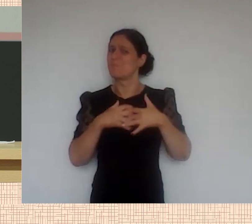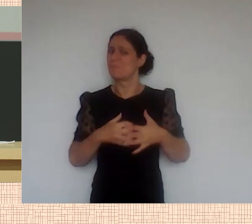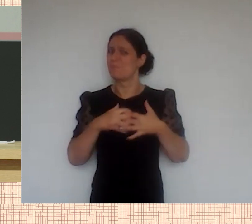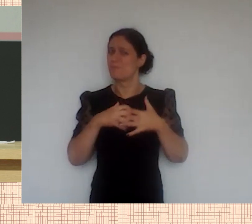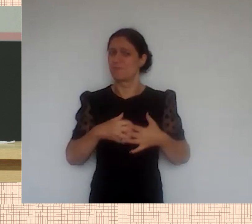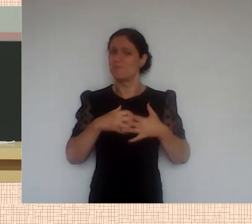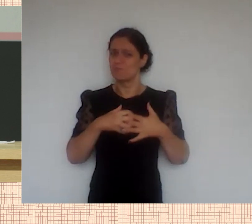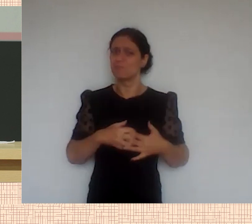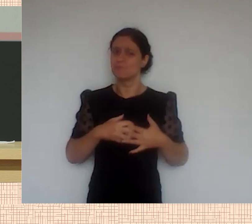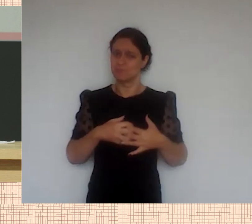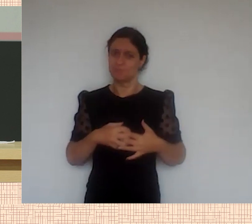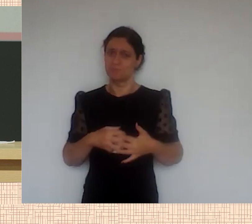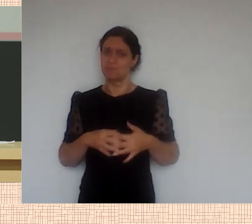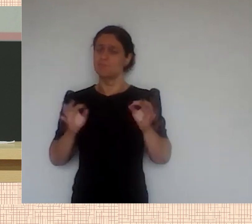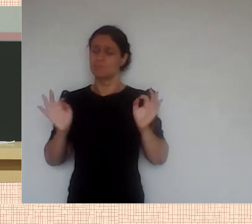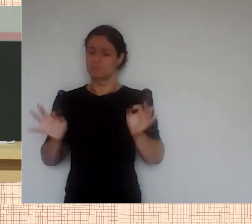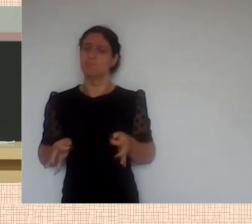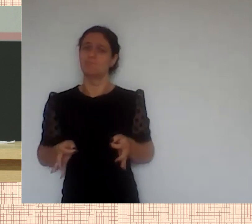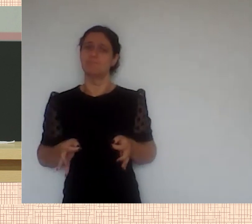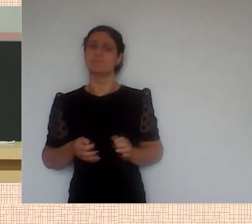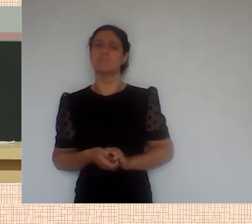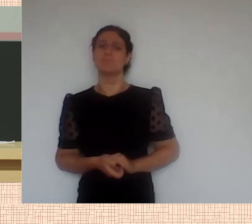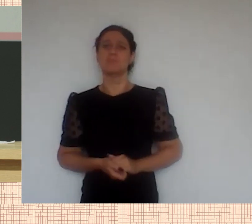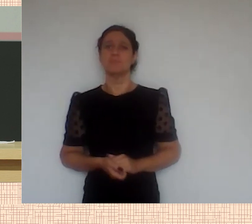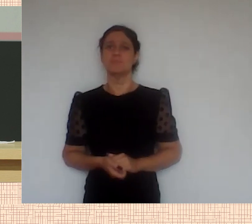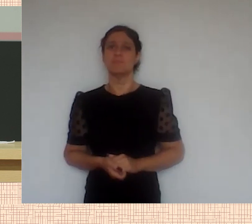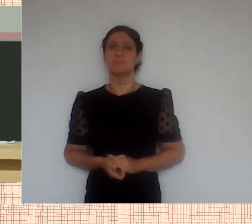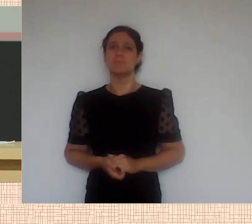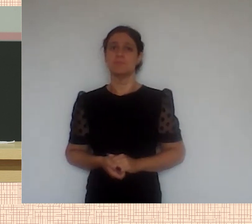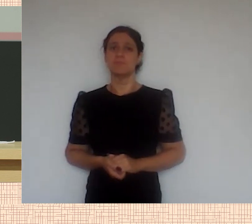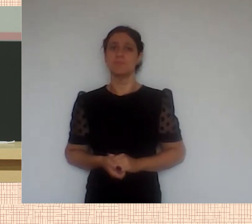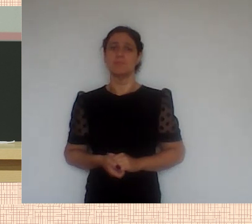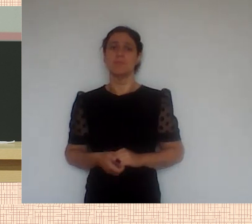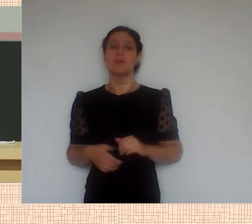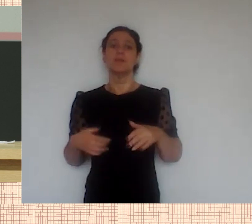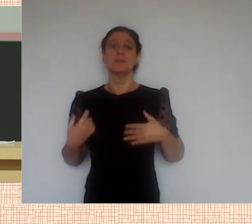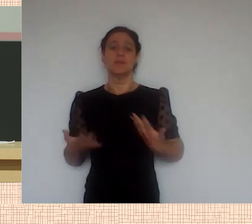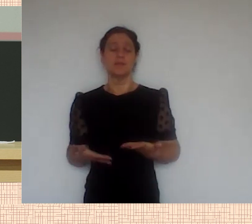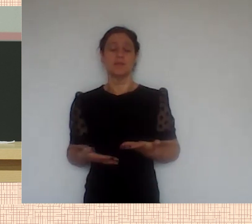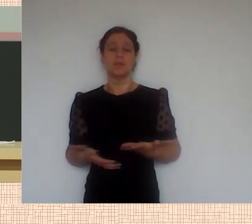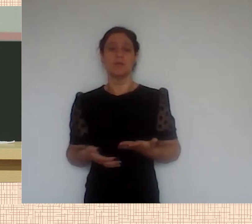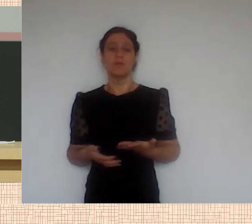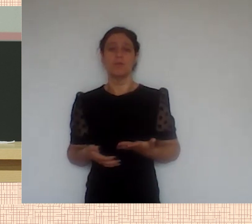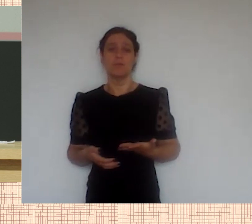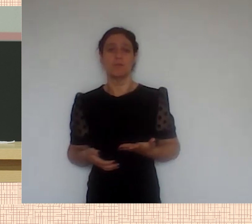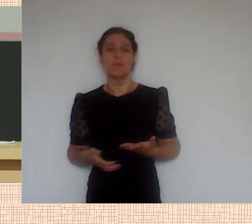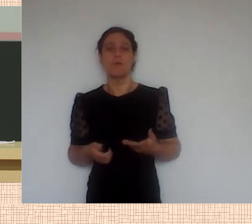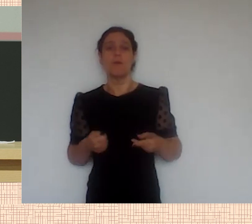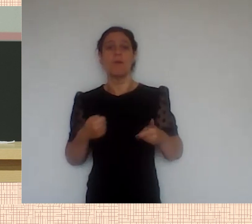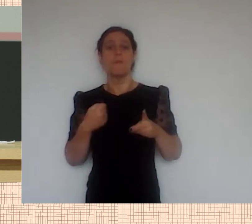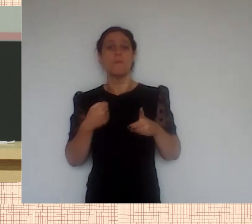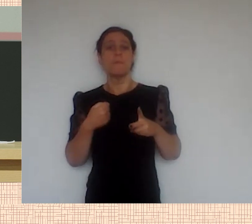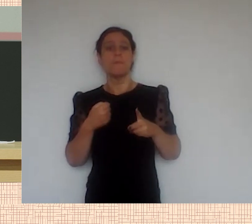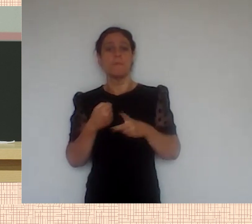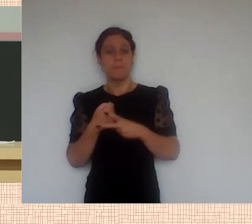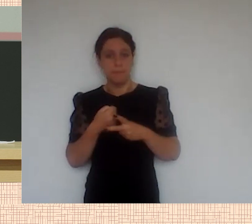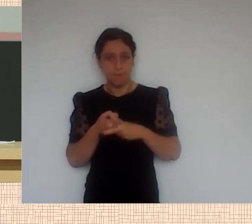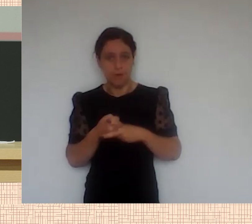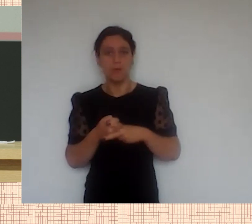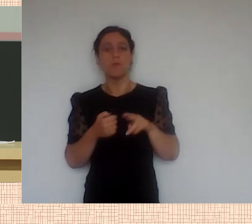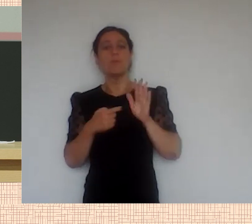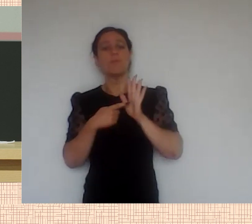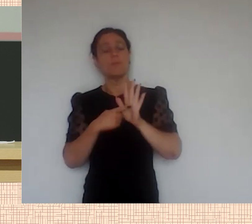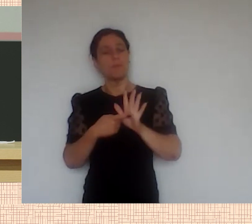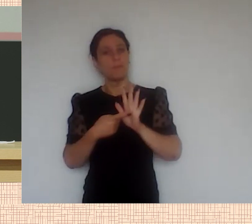ele deixa claro a igreja, o corpo de Cristo. Por quê? Porque quando fala igreja, o corpo de Cristo, não é uma igreja local,